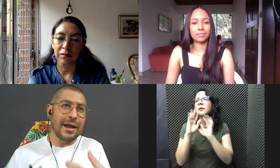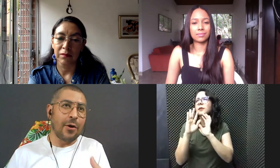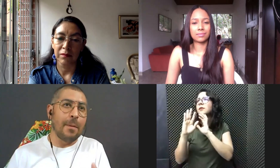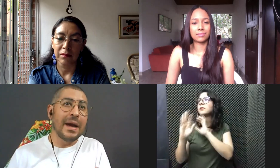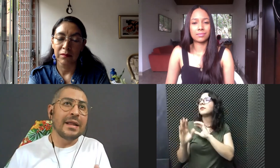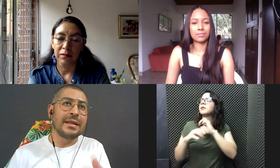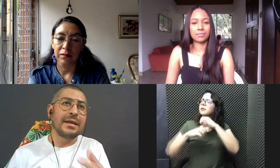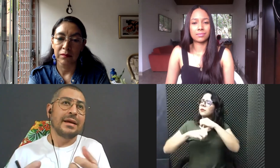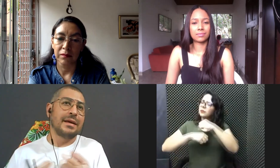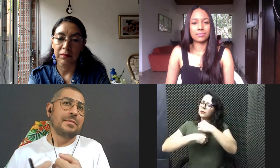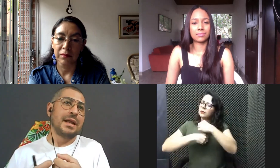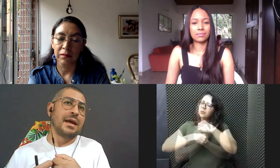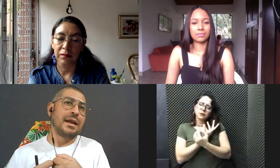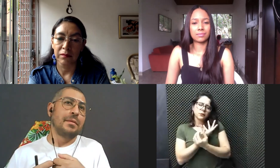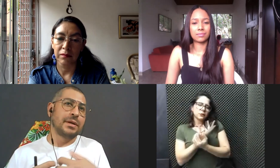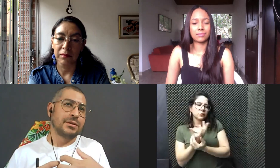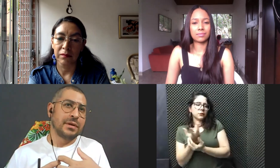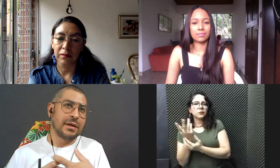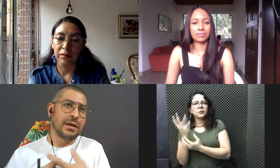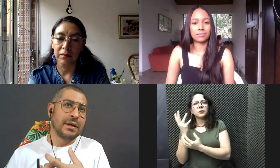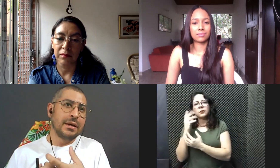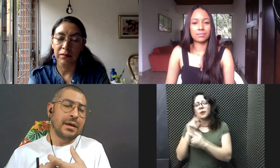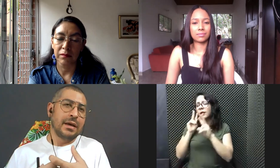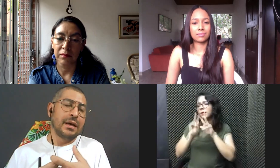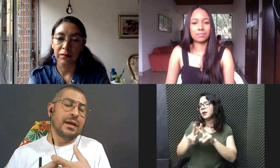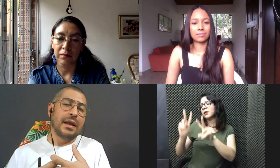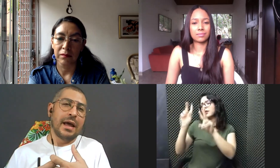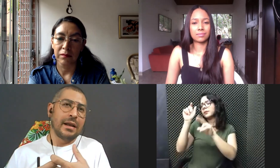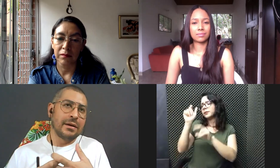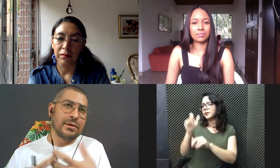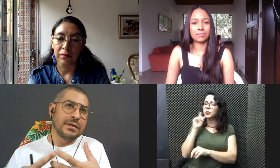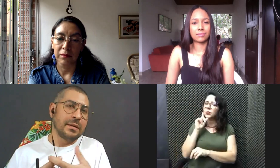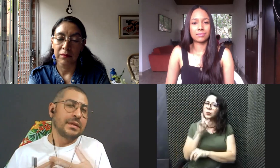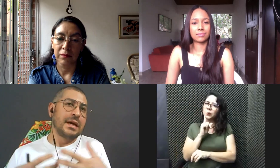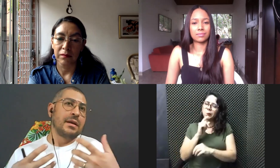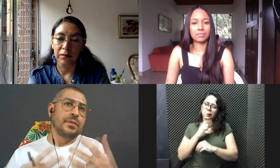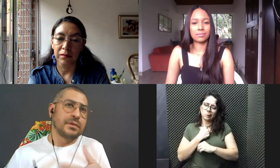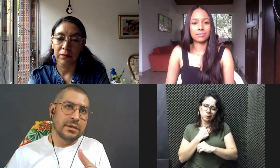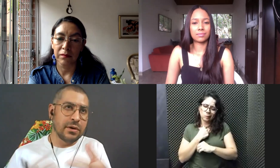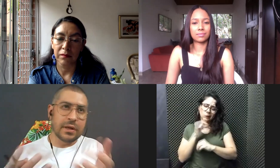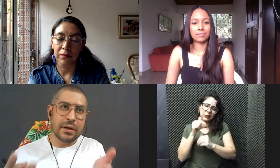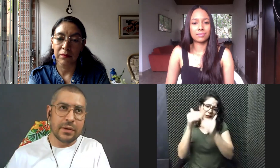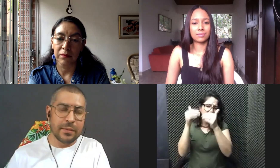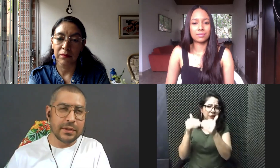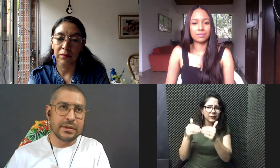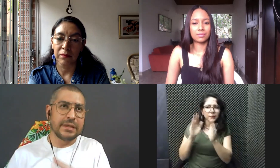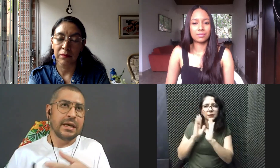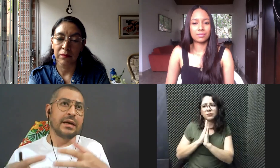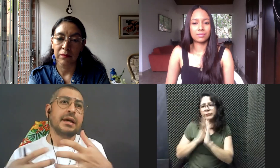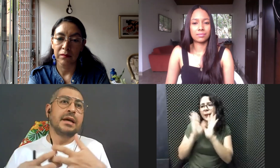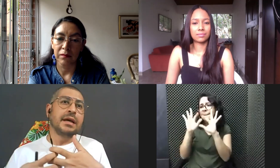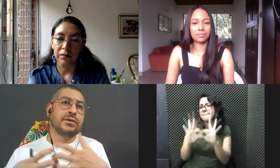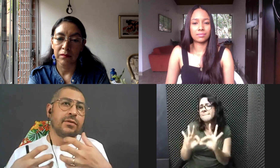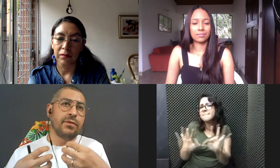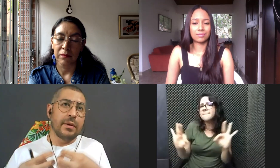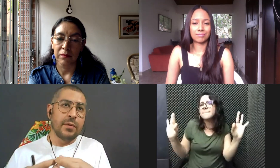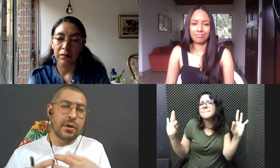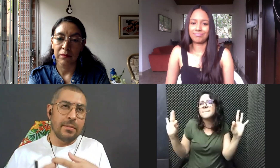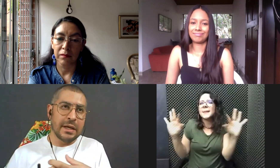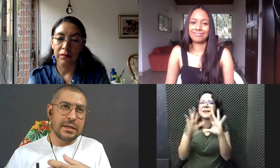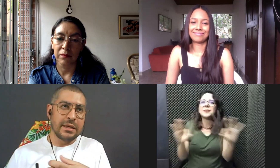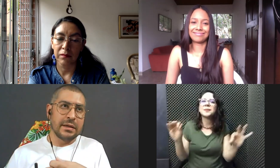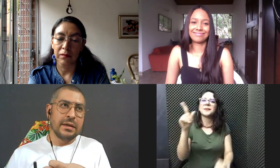poética y romántica de mirar a la persona en general con discapacidad, una persona sorda o una persona ciega. Es una forma